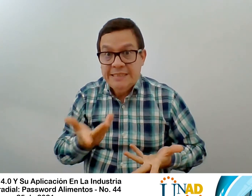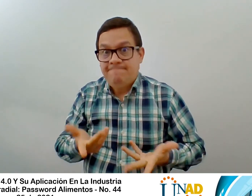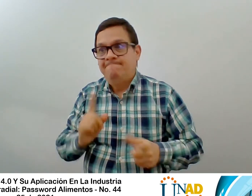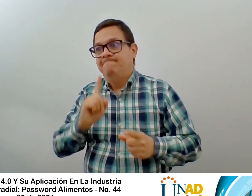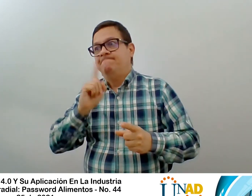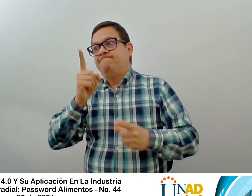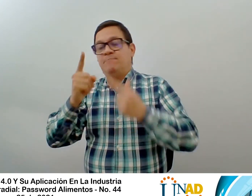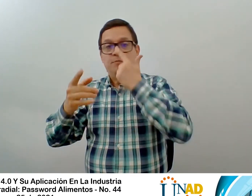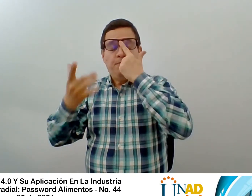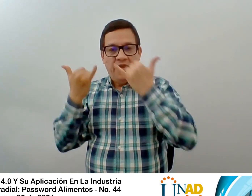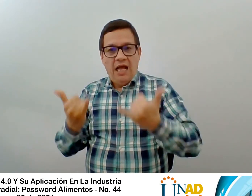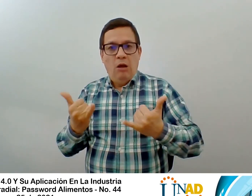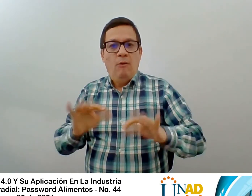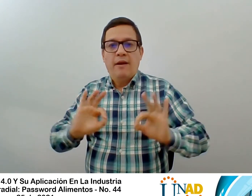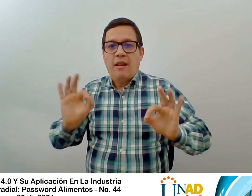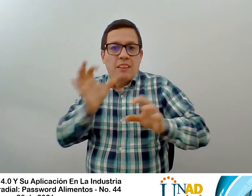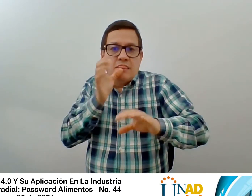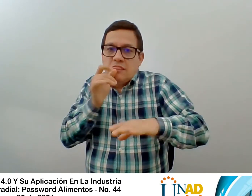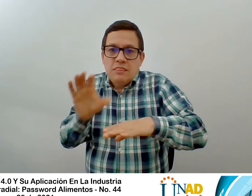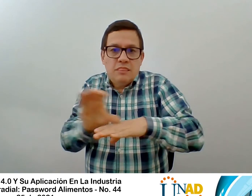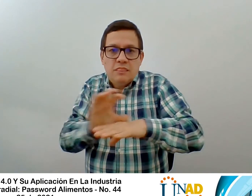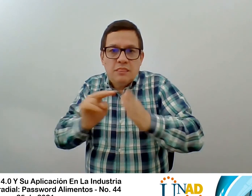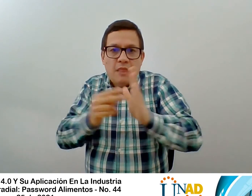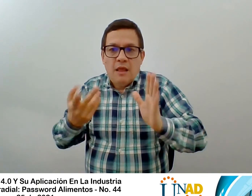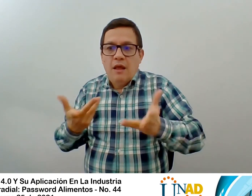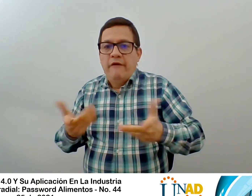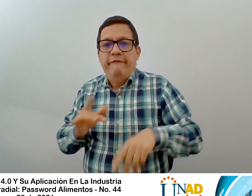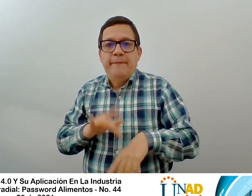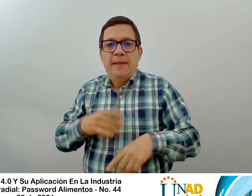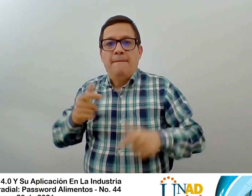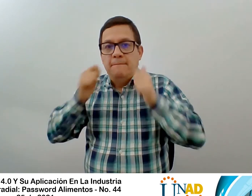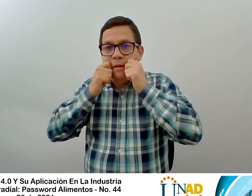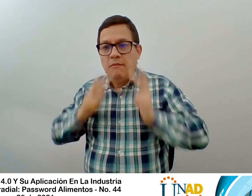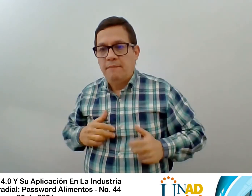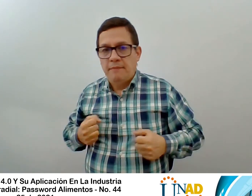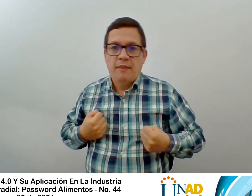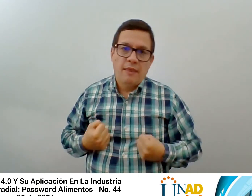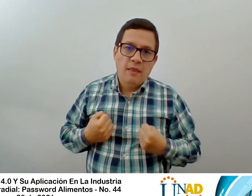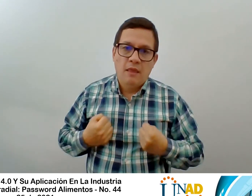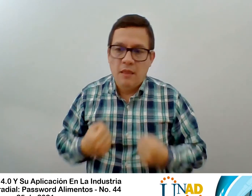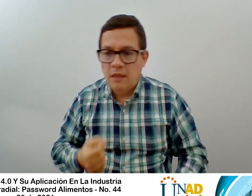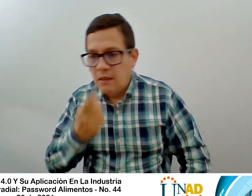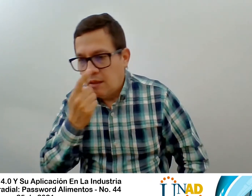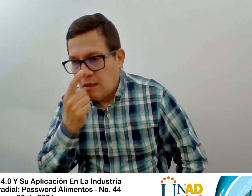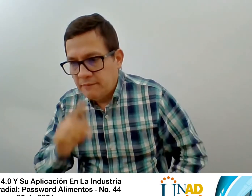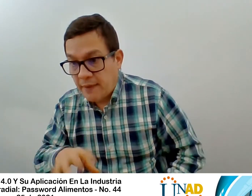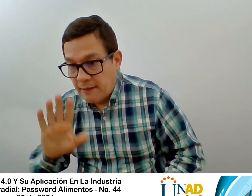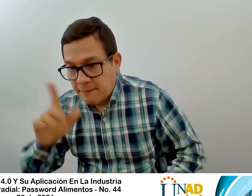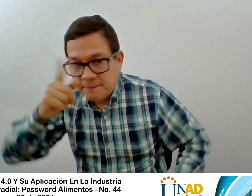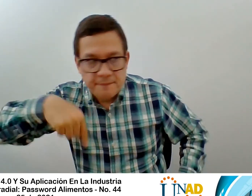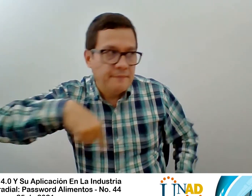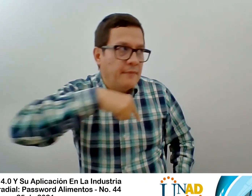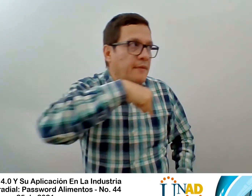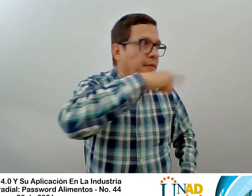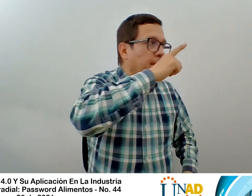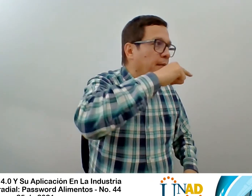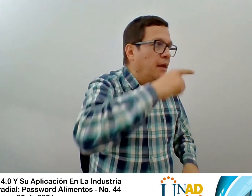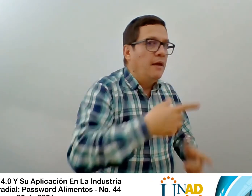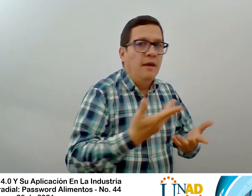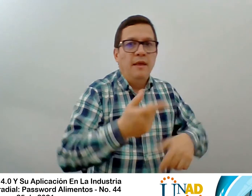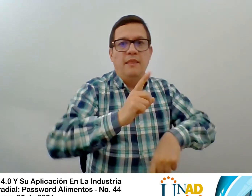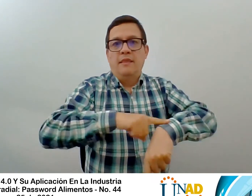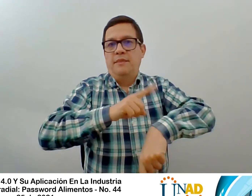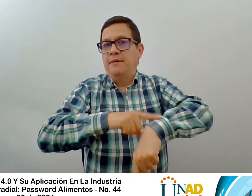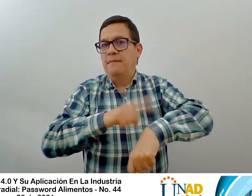puede perder tiempo y ese tiempo se pierde por desplazamientos, por toda la gestión un poco lenta que existe y que es